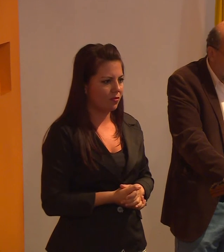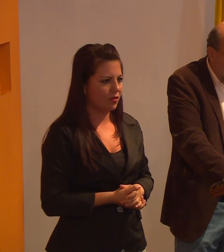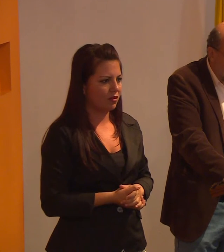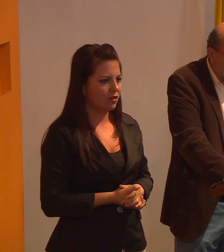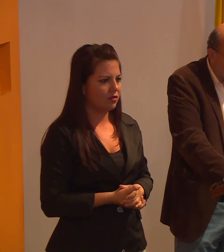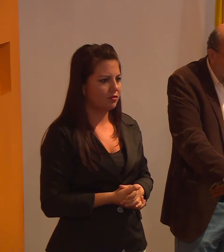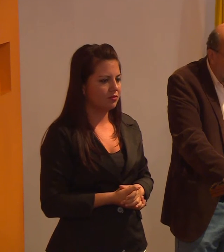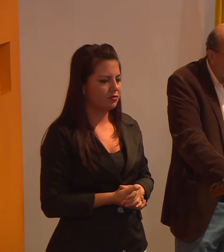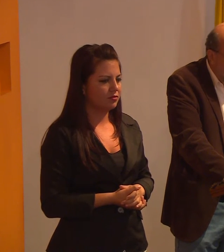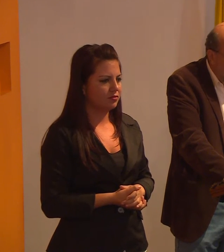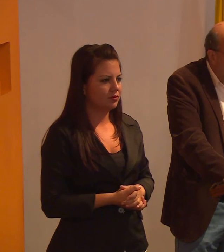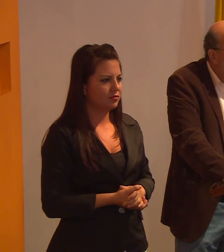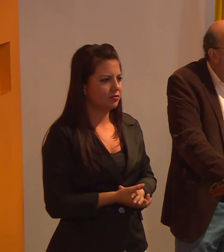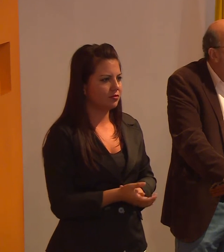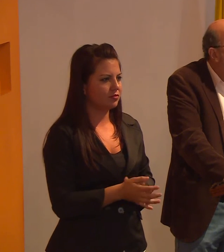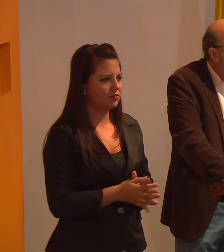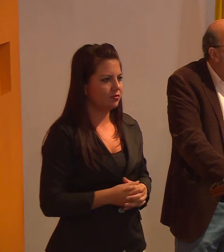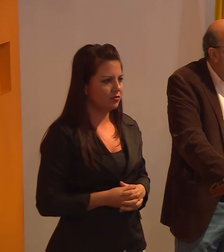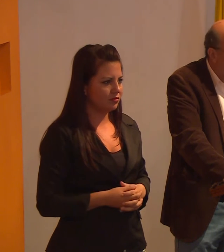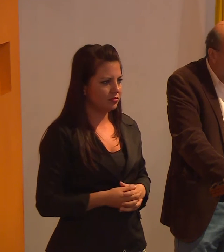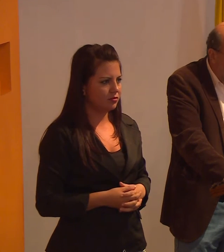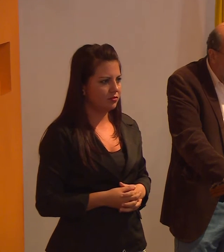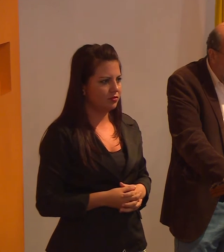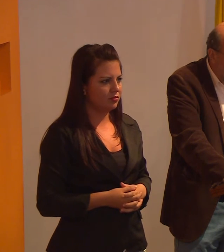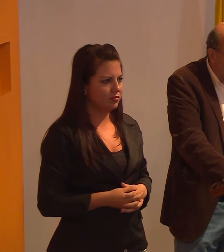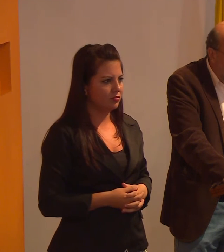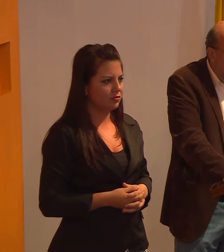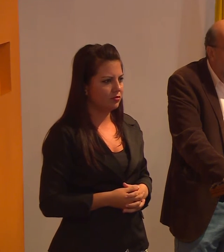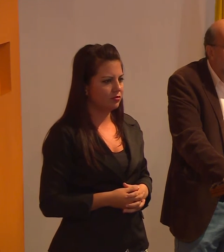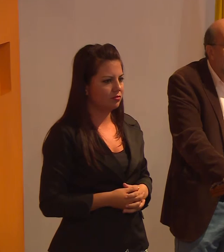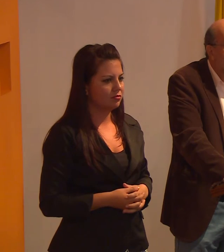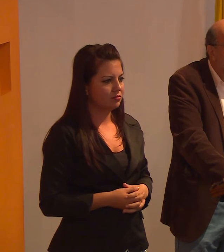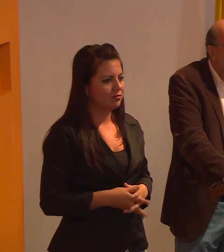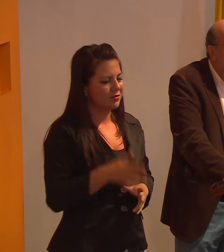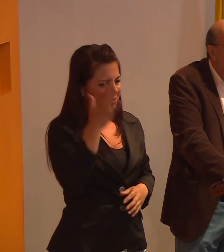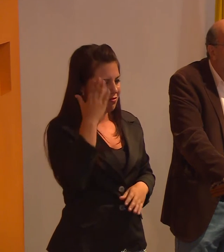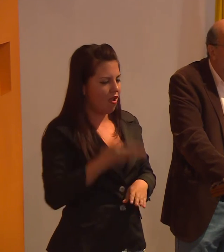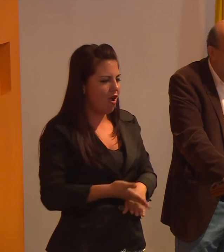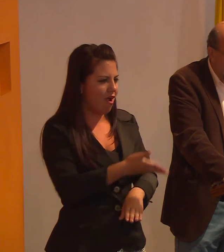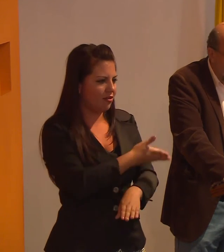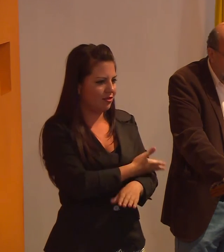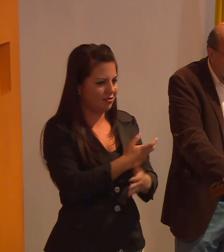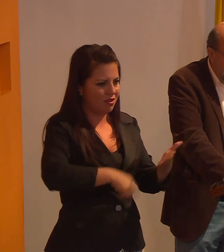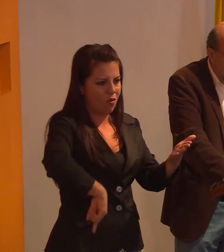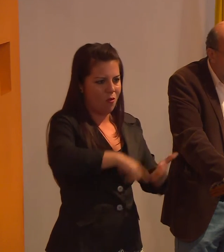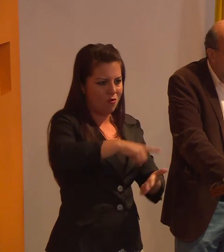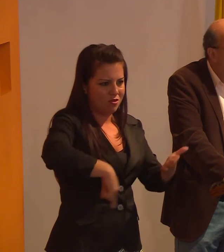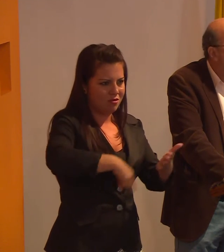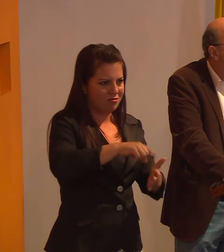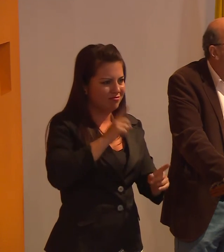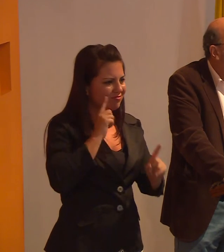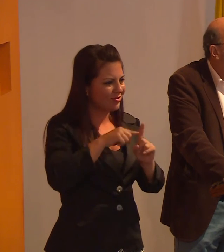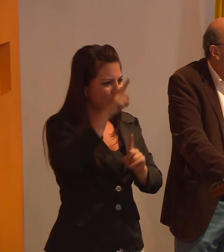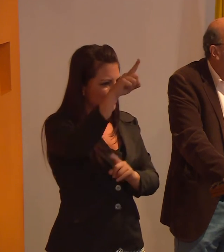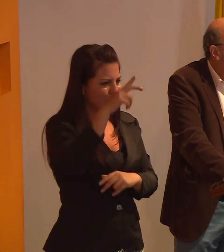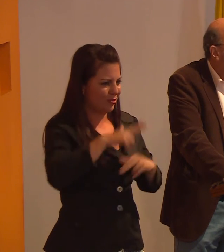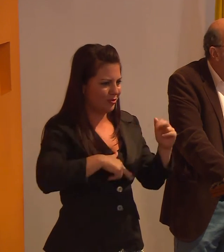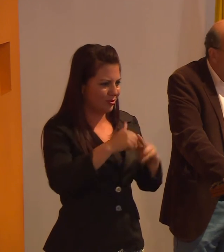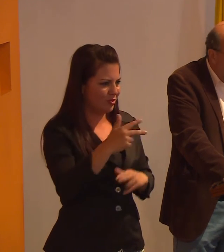Desnudaremos lo que han significado las contrataciones de Balmaría para el presupuesto de la